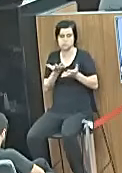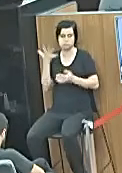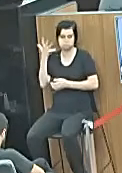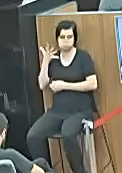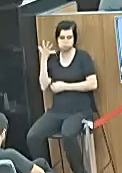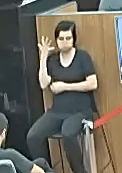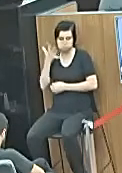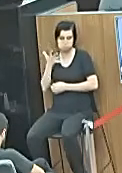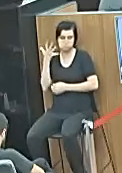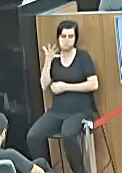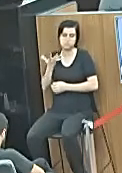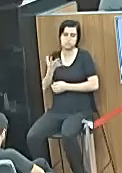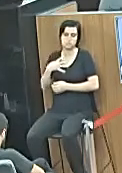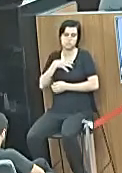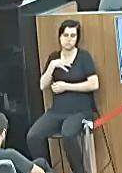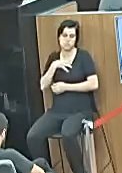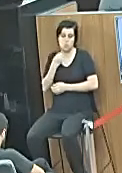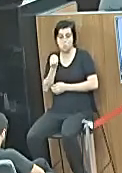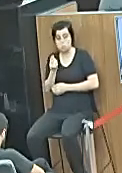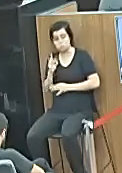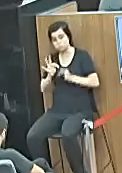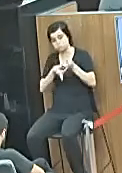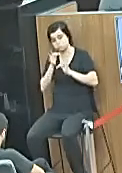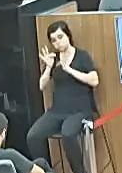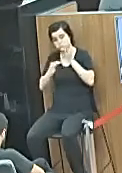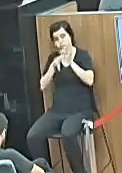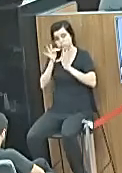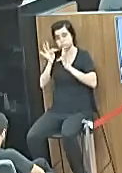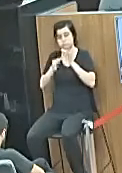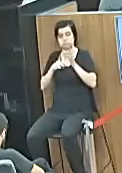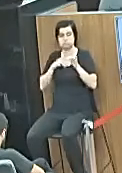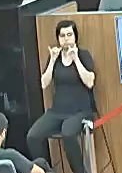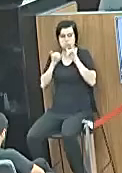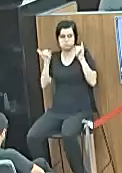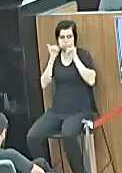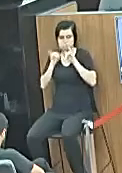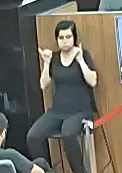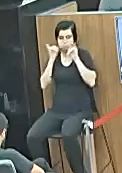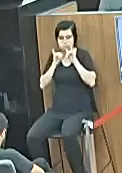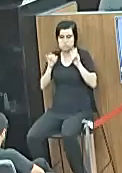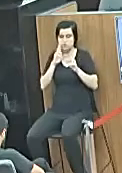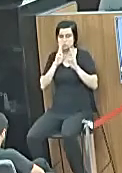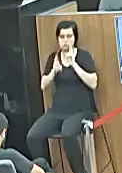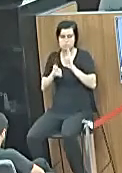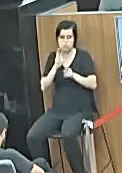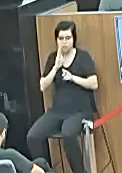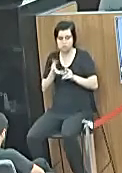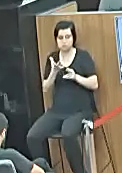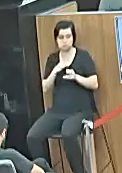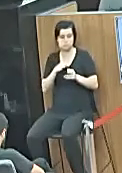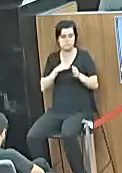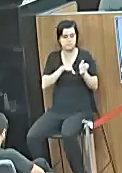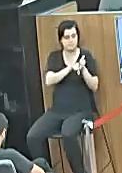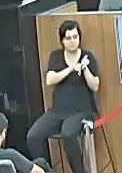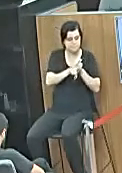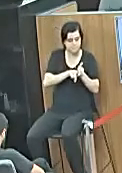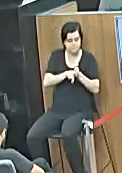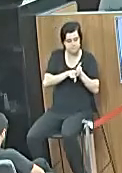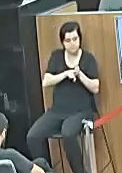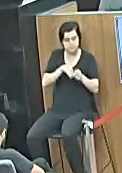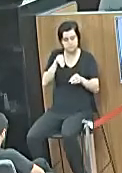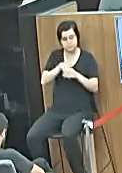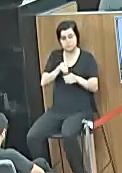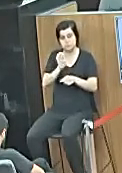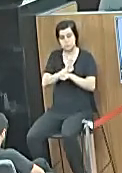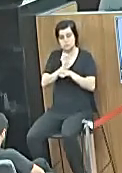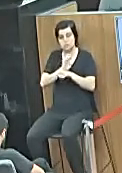caráter científico ou tecnológico visando a divulgação dos resultados de pesquisas desenvolvidas no estado e promovendo